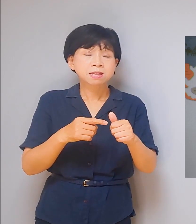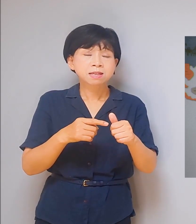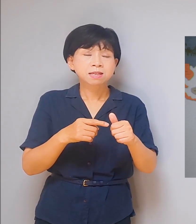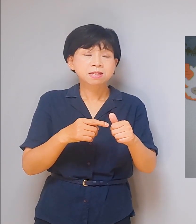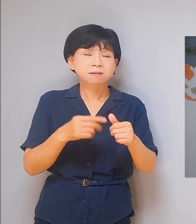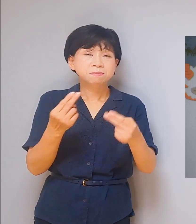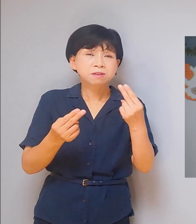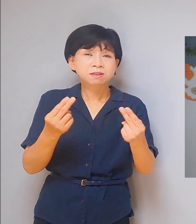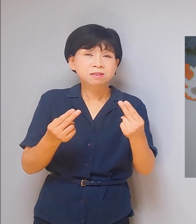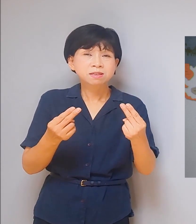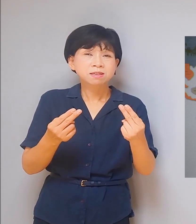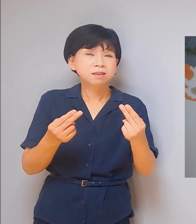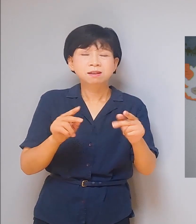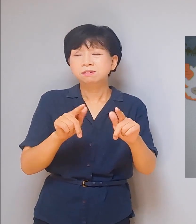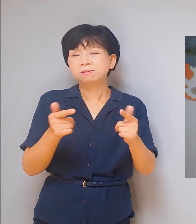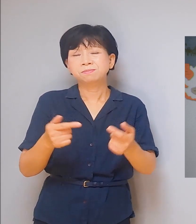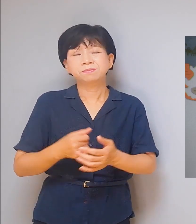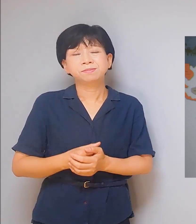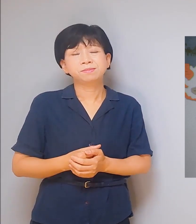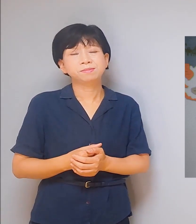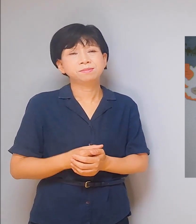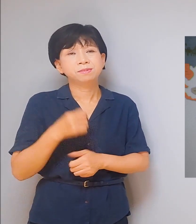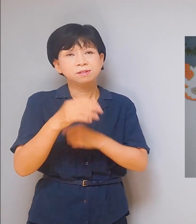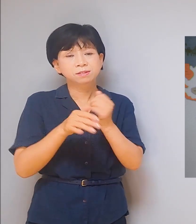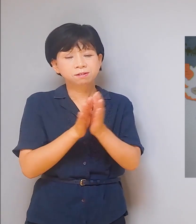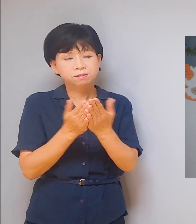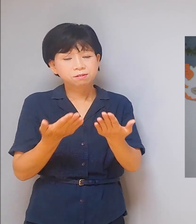아닙니다. 성경은 한사코